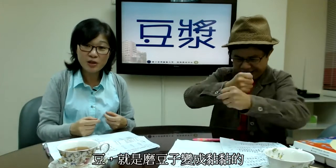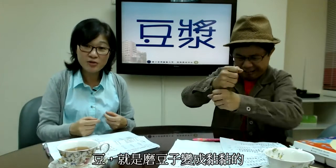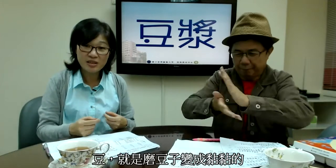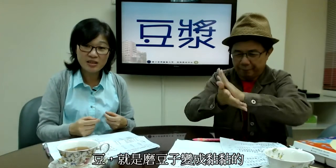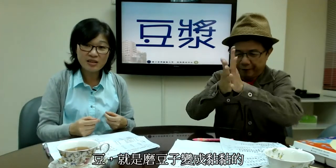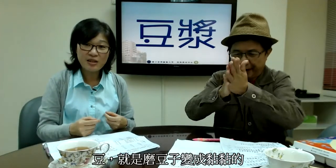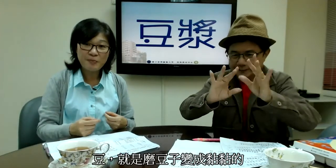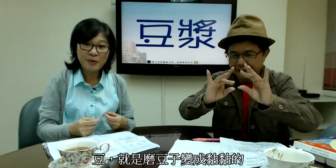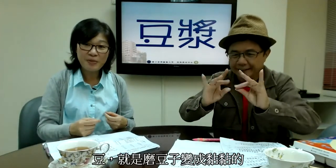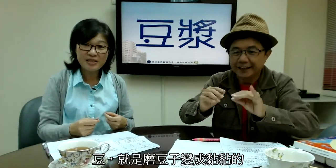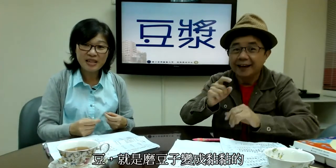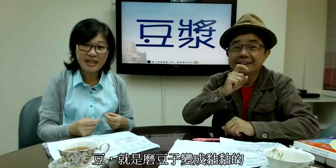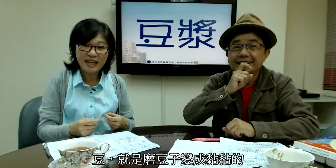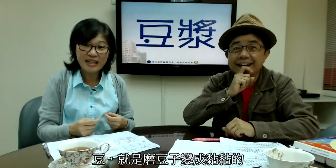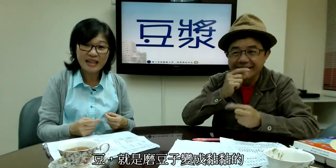子变成黏黏的。